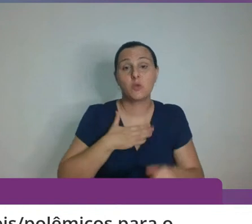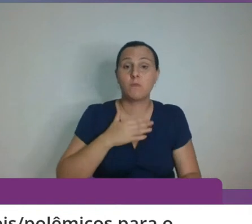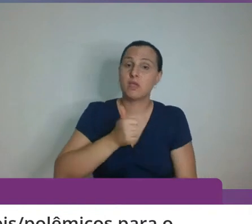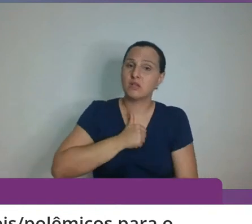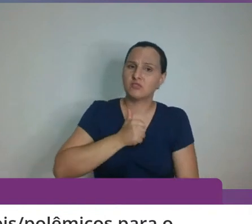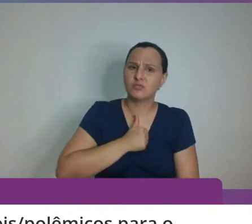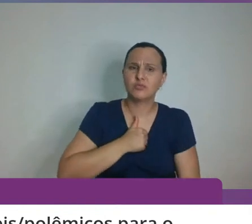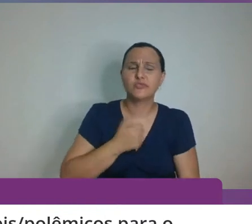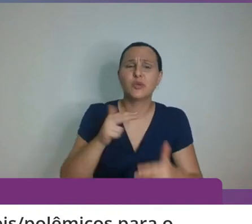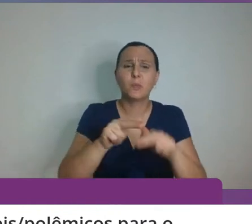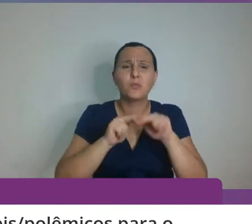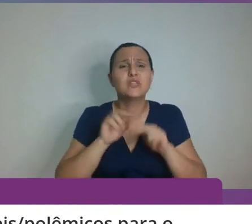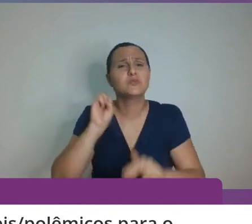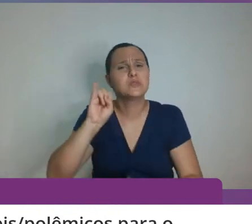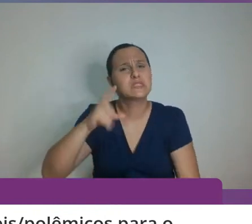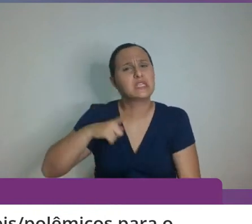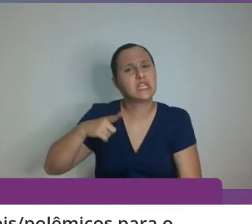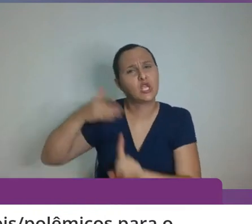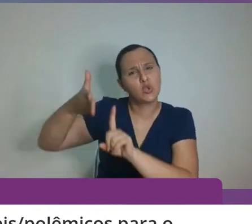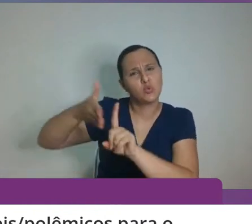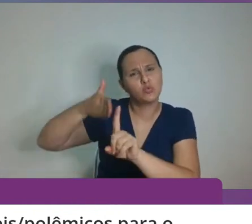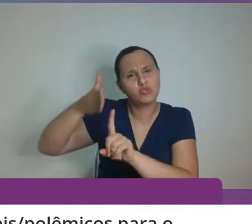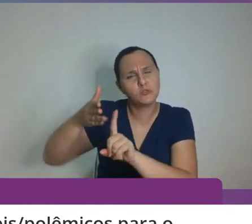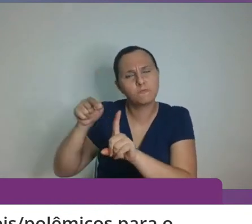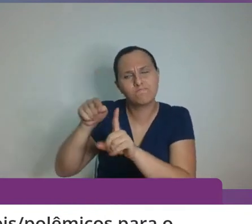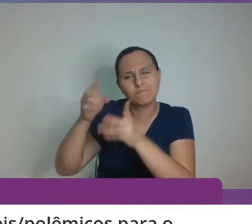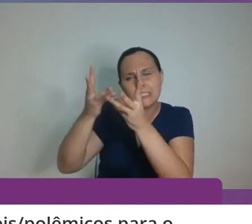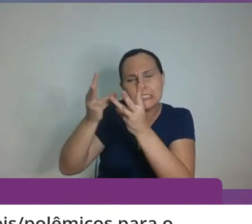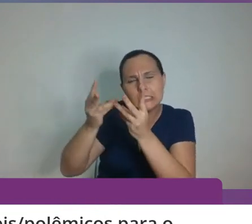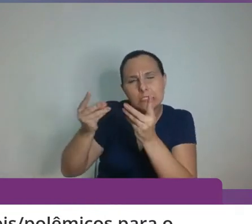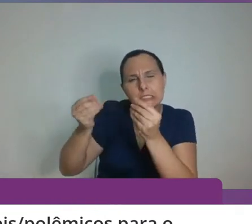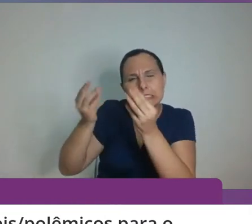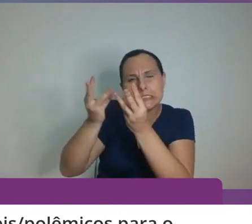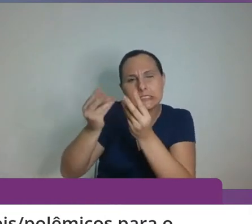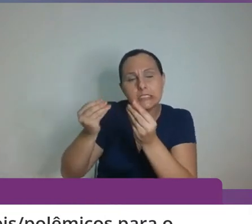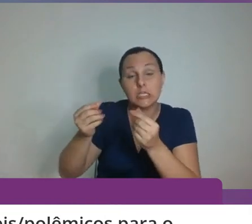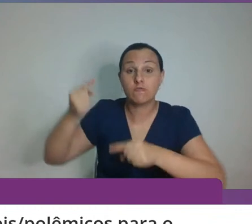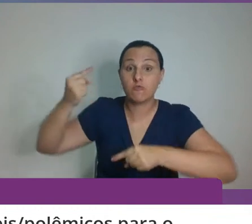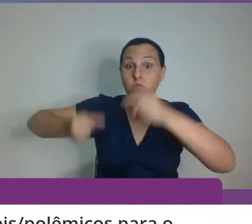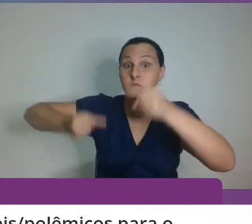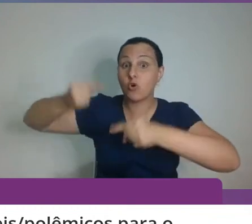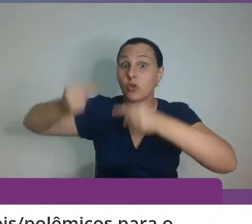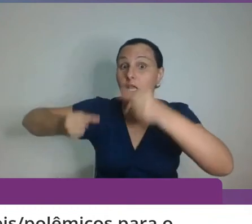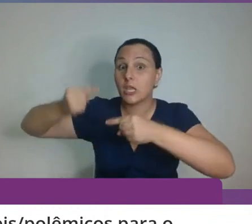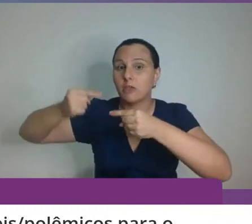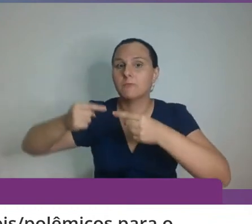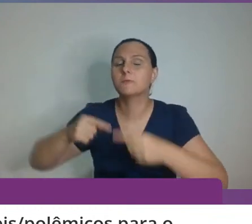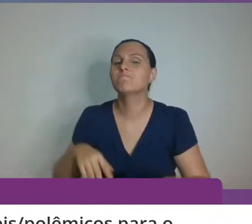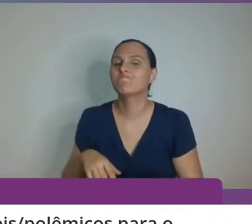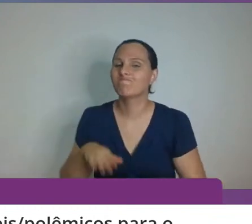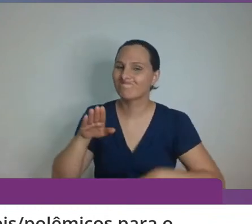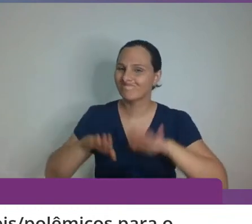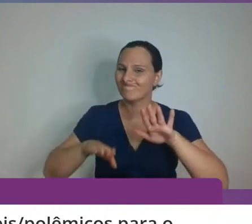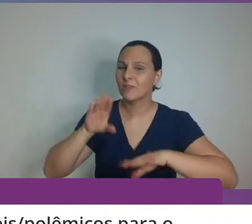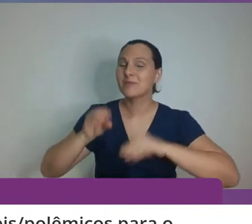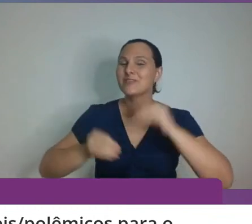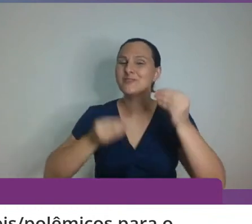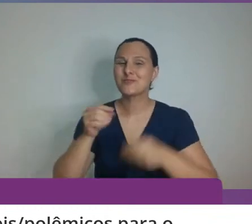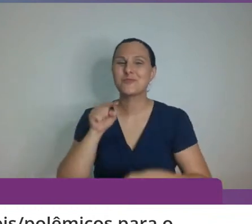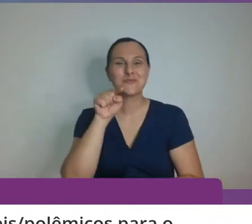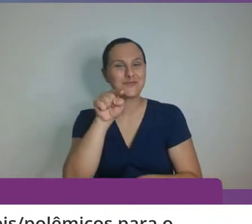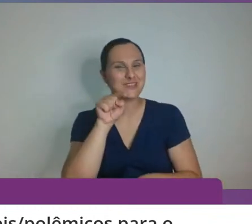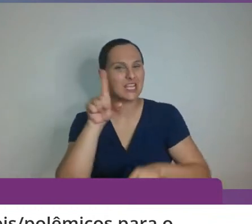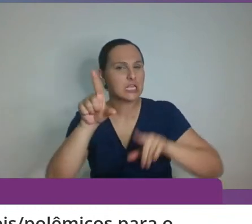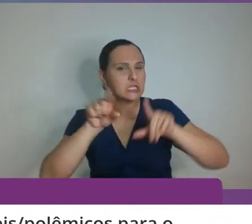polêmico, pela escolha dos seus sinais, a gente dá para perceber se você concorda ou não com determinado